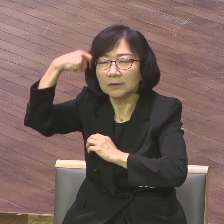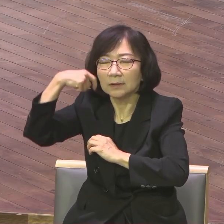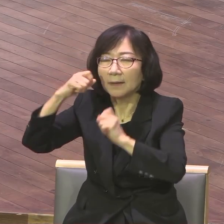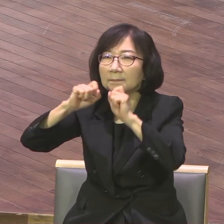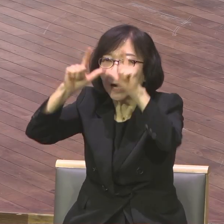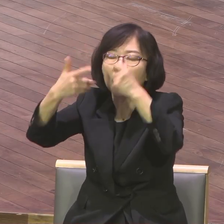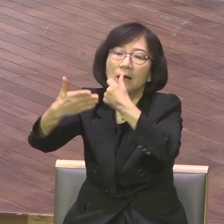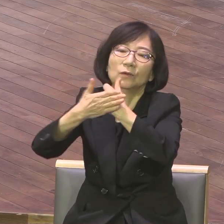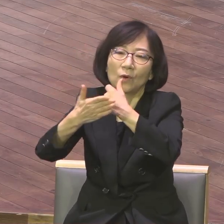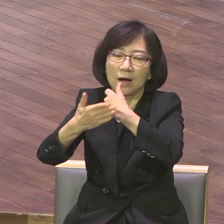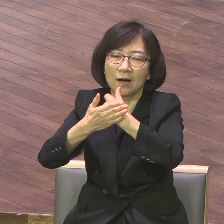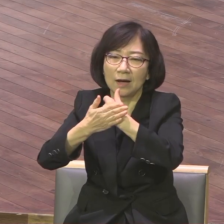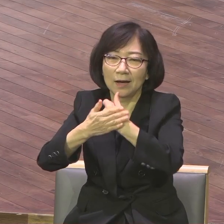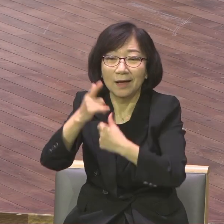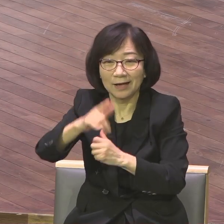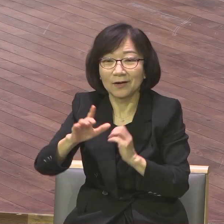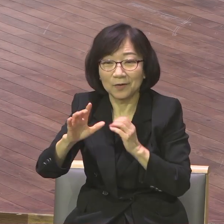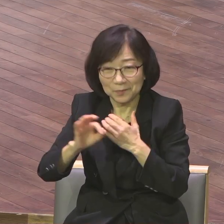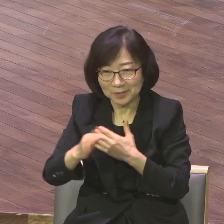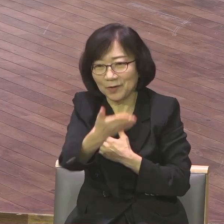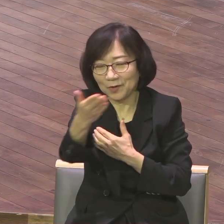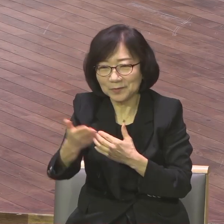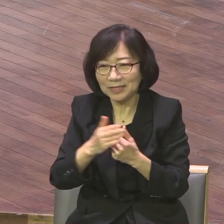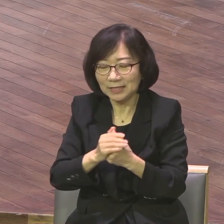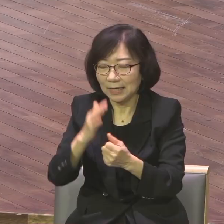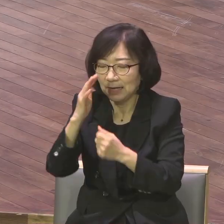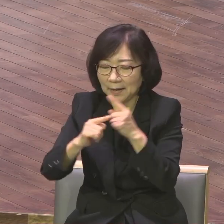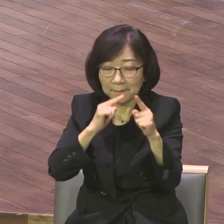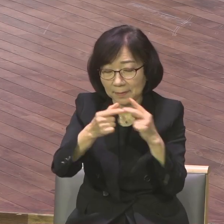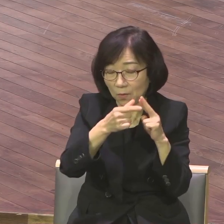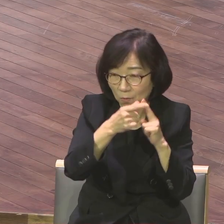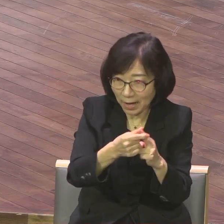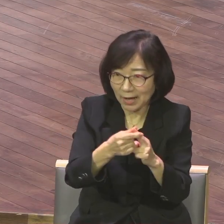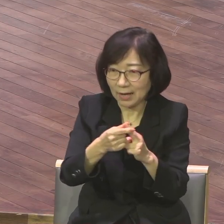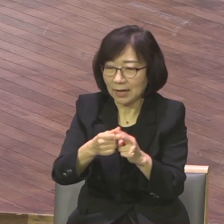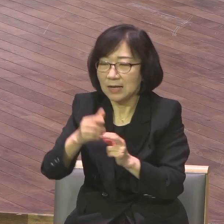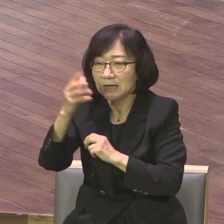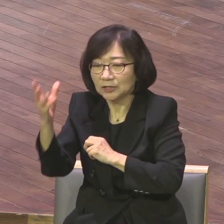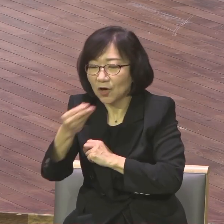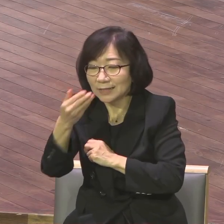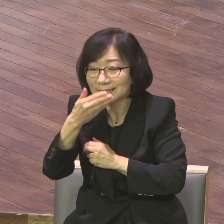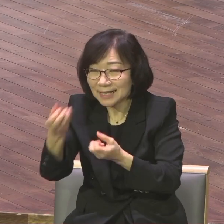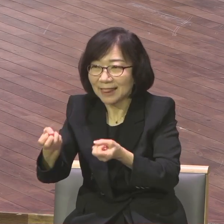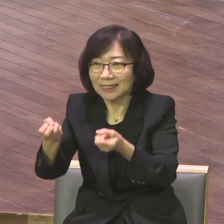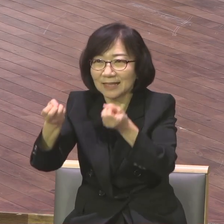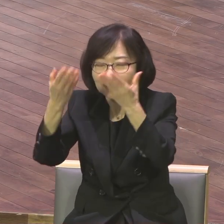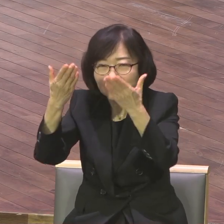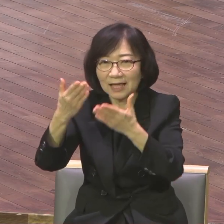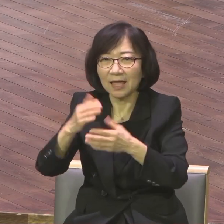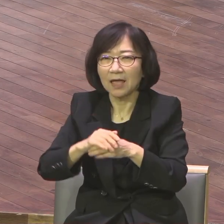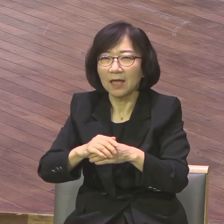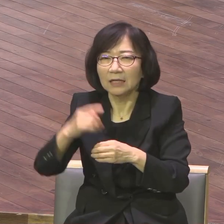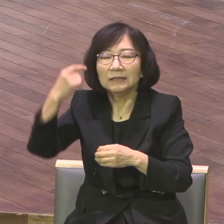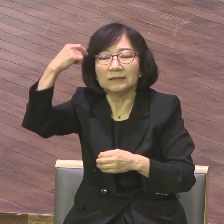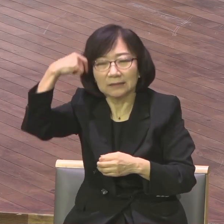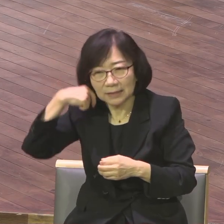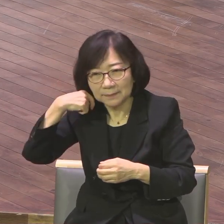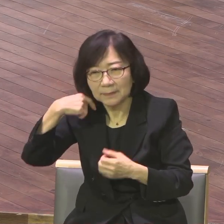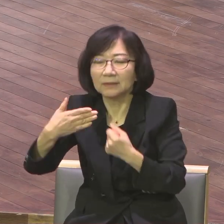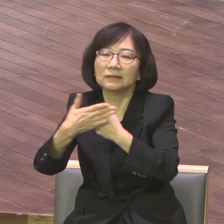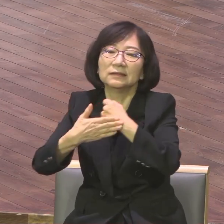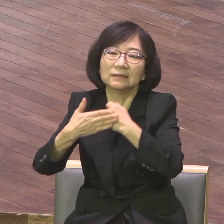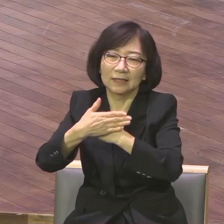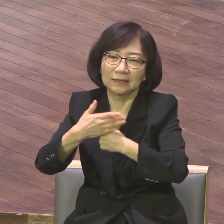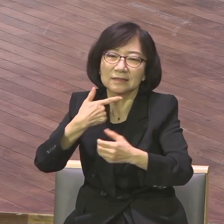하시면 말씀과 성찬이 주는 영적 의미가 바로 응답이 되어지는 것이고